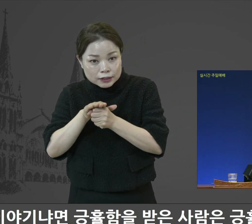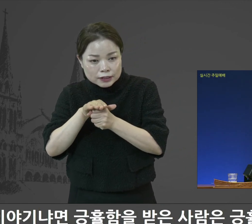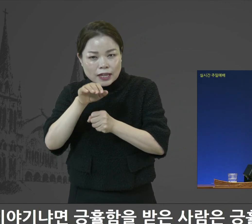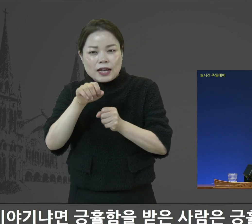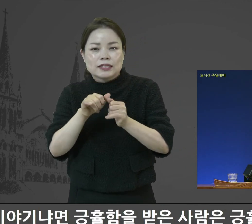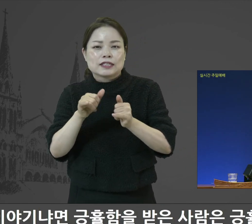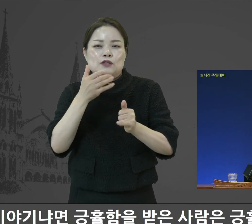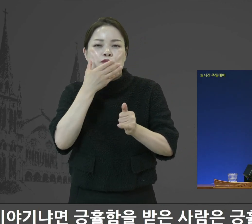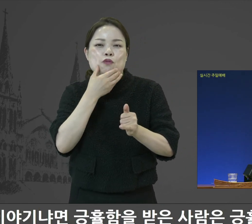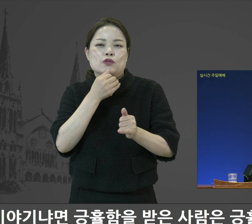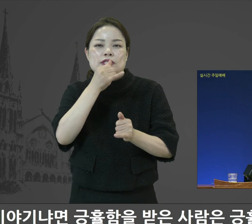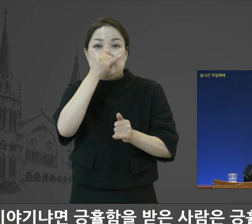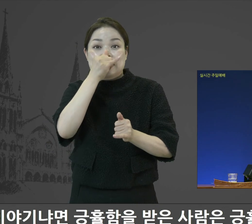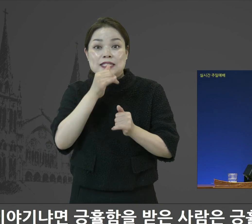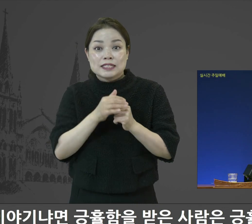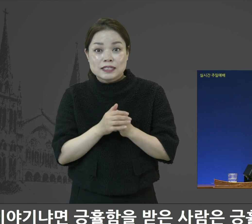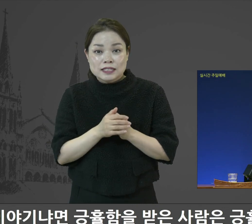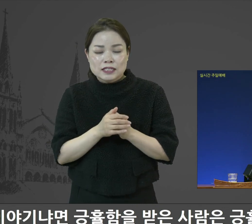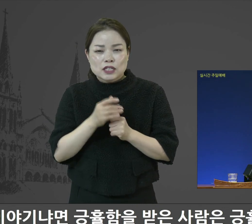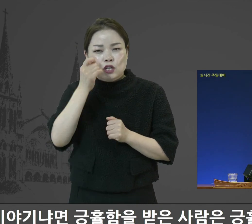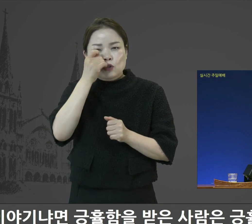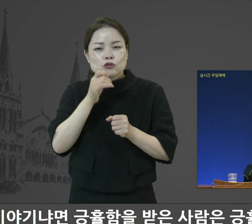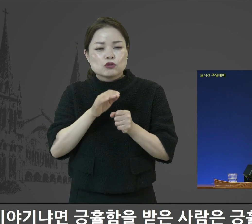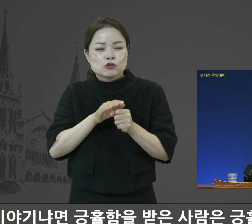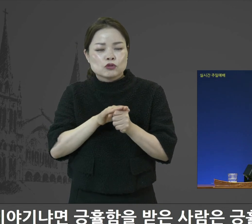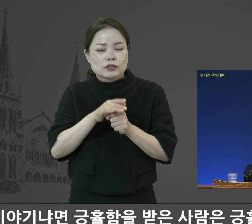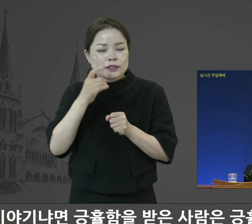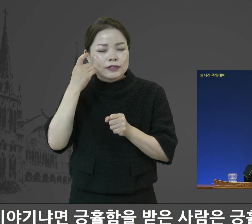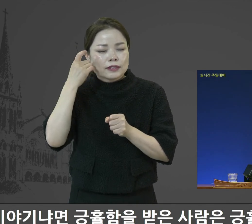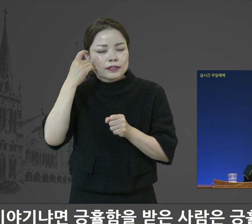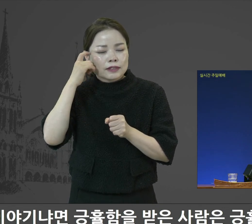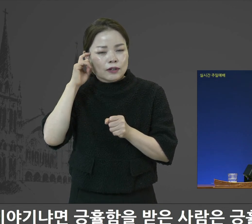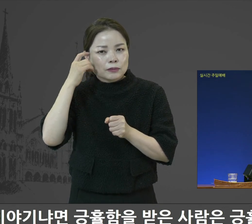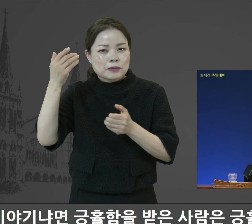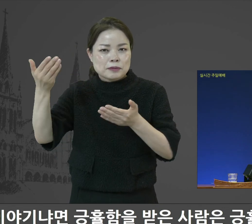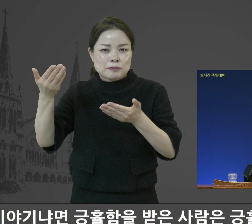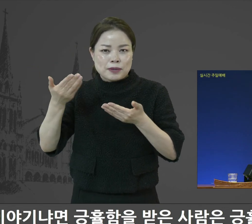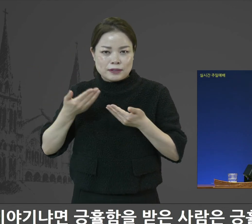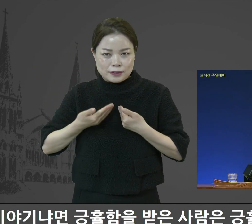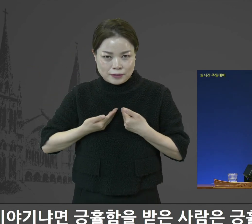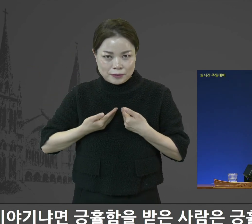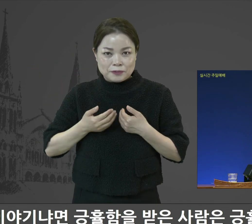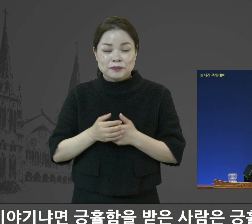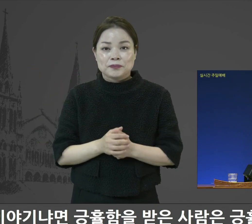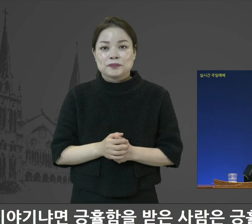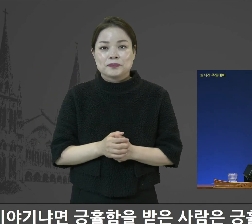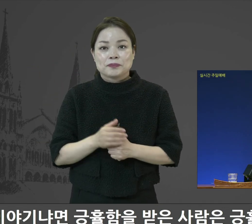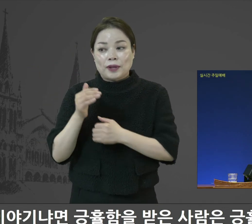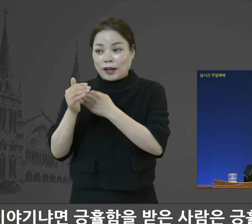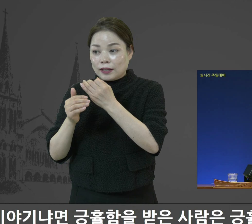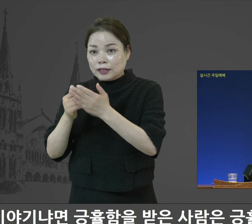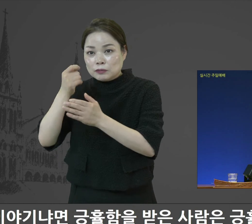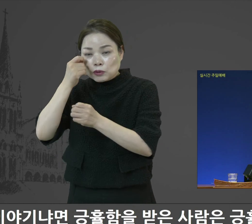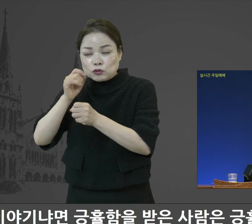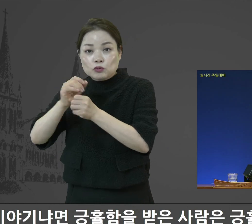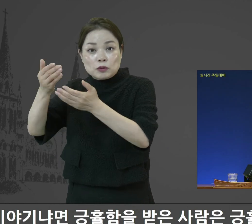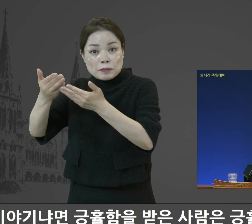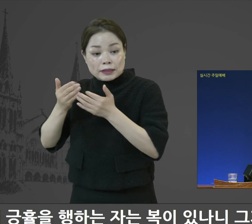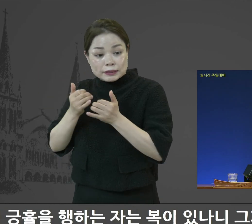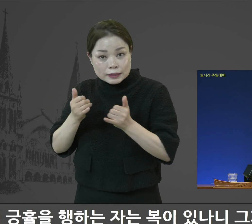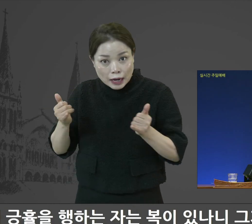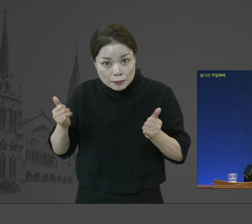행하는 자는 복이 있나니 그가 긍휼히 여김을 받을 것이며, 하나님의 긍휼을 받는